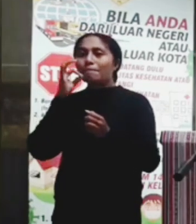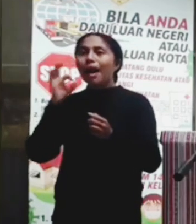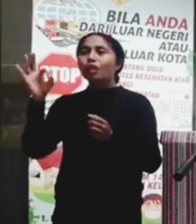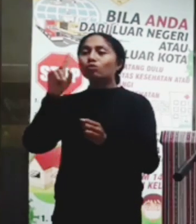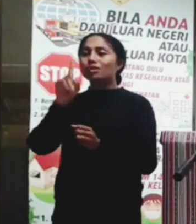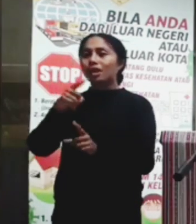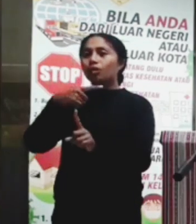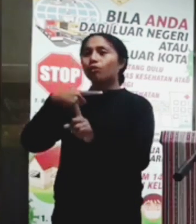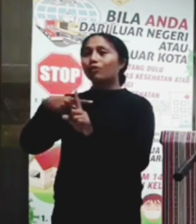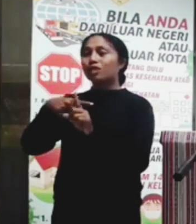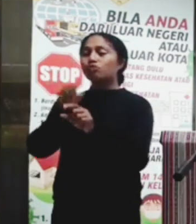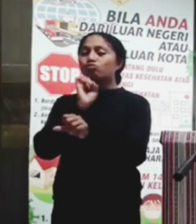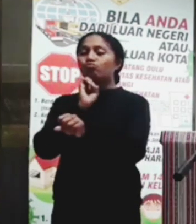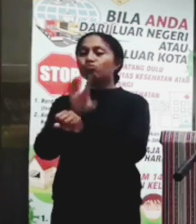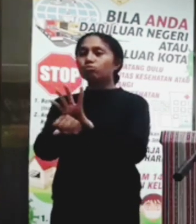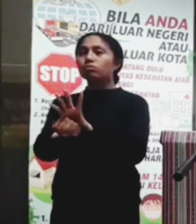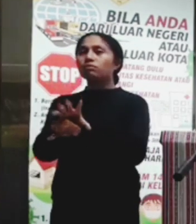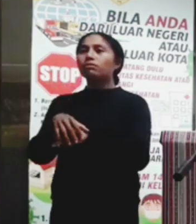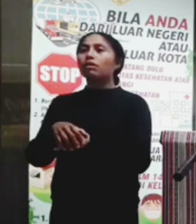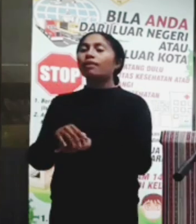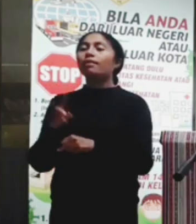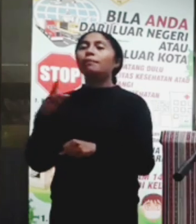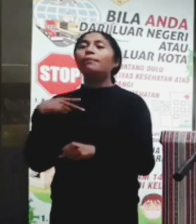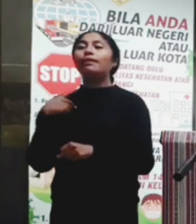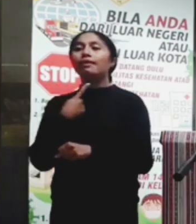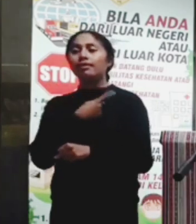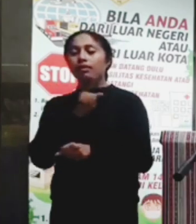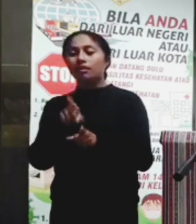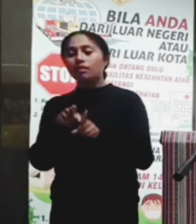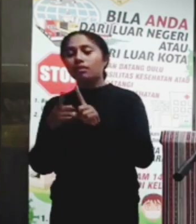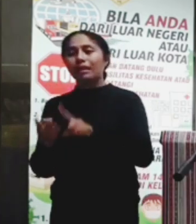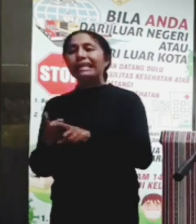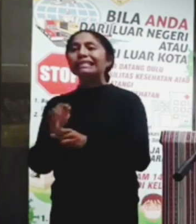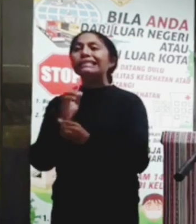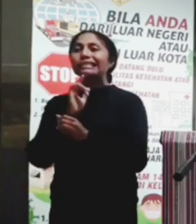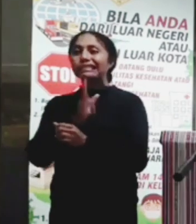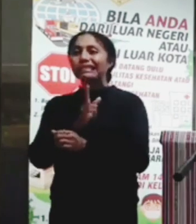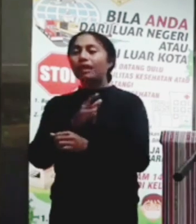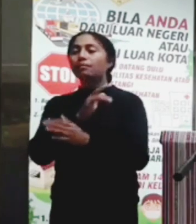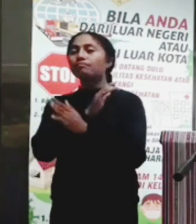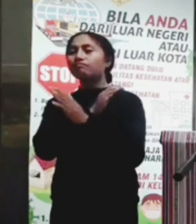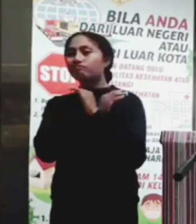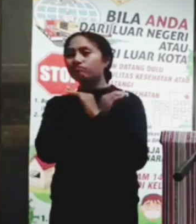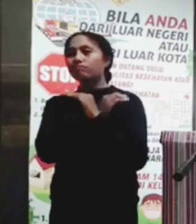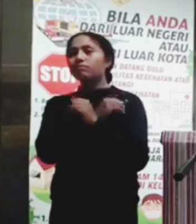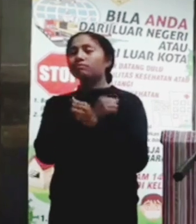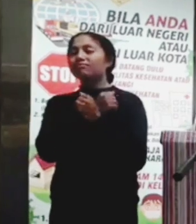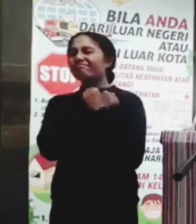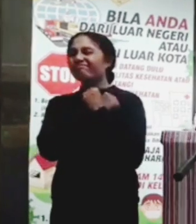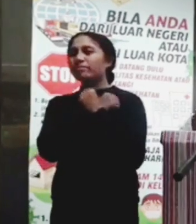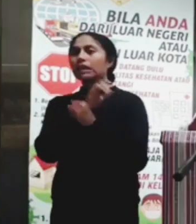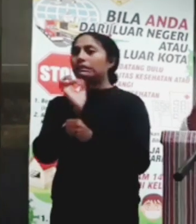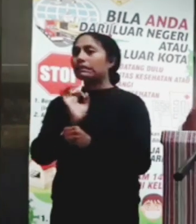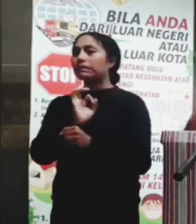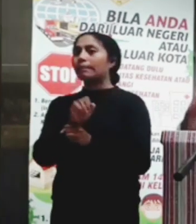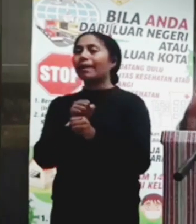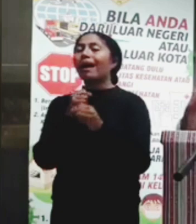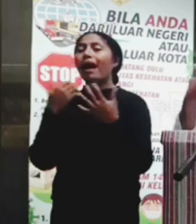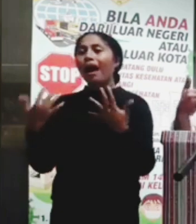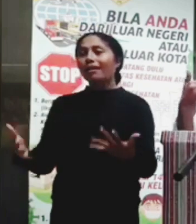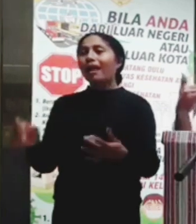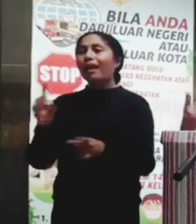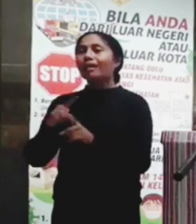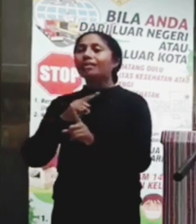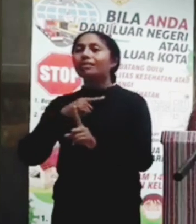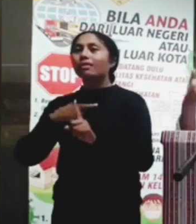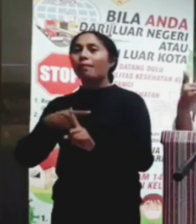satu yang tercemar virus tetapi kita harus tetap menjaga Hai jangan sampai ada lagi